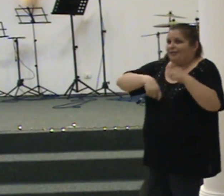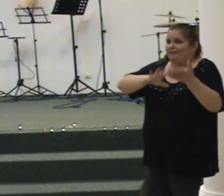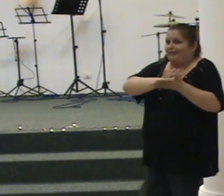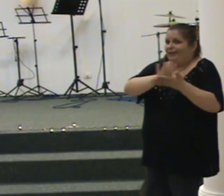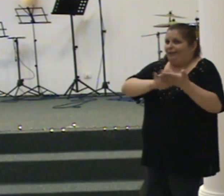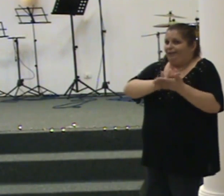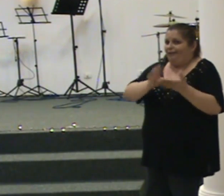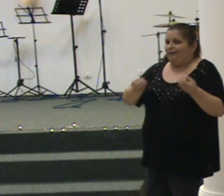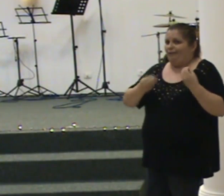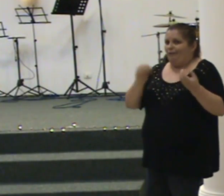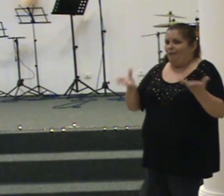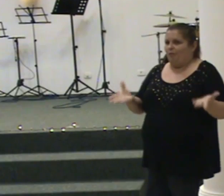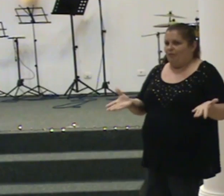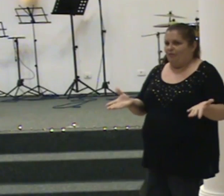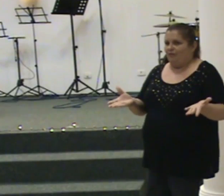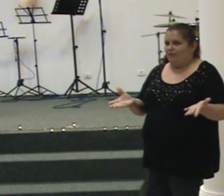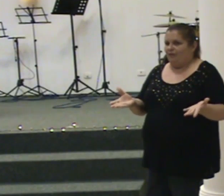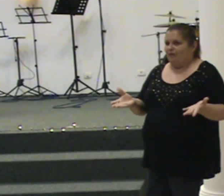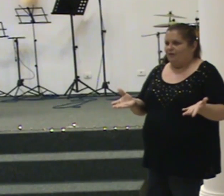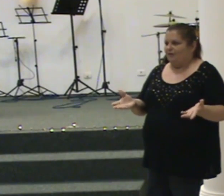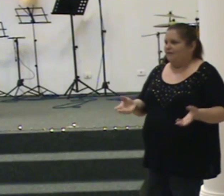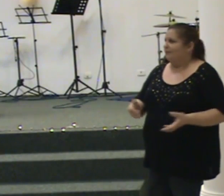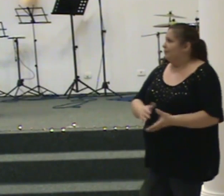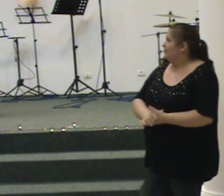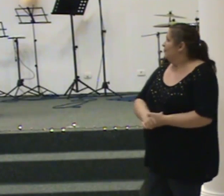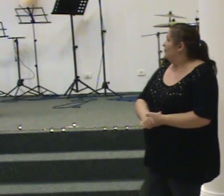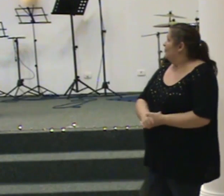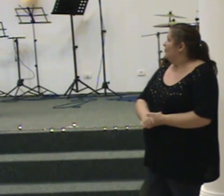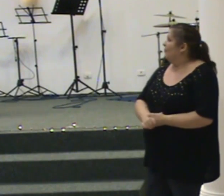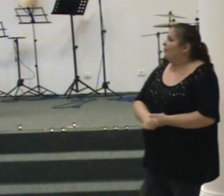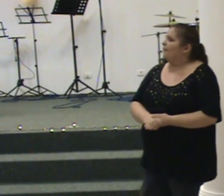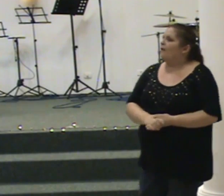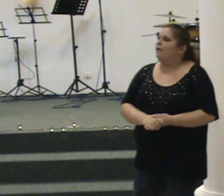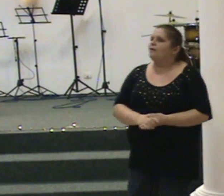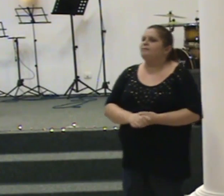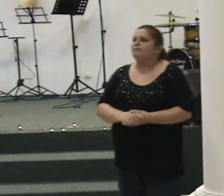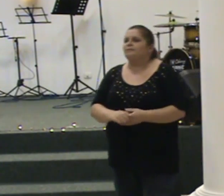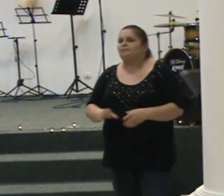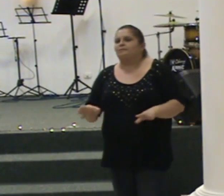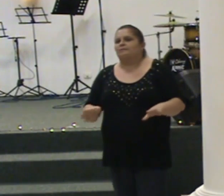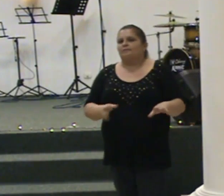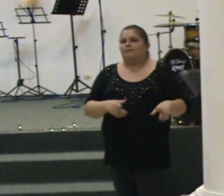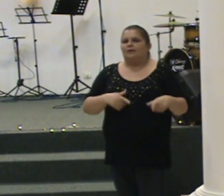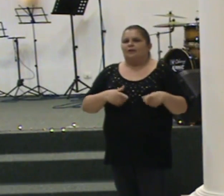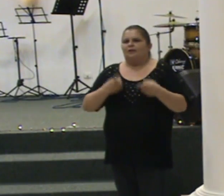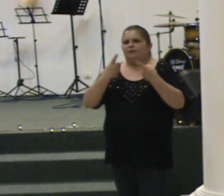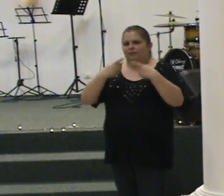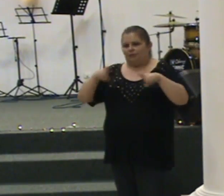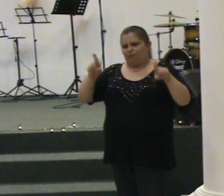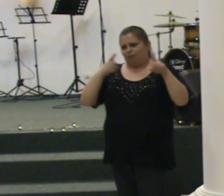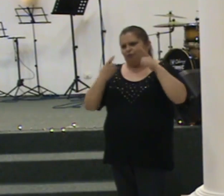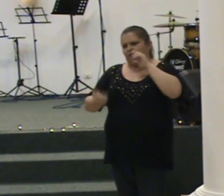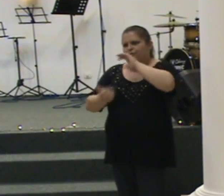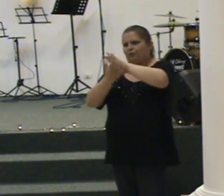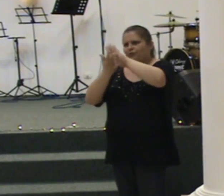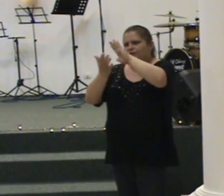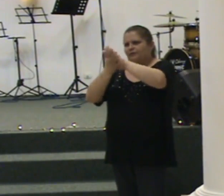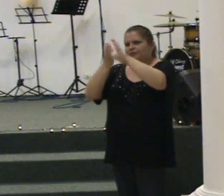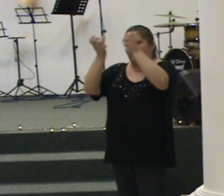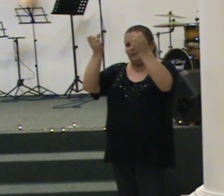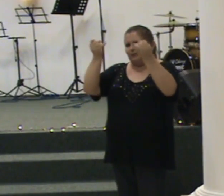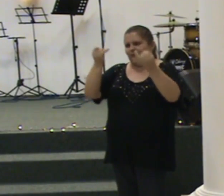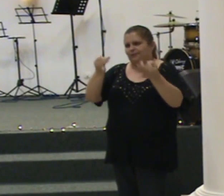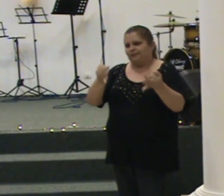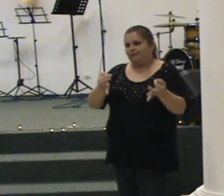né? E aí tem um louvor que fala, para a gente refletir, né? Tem um louvor que fala